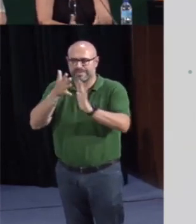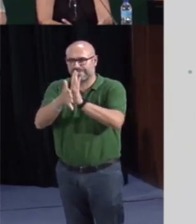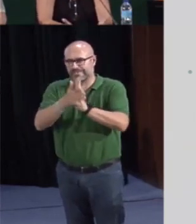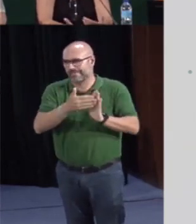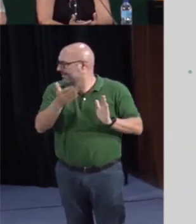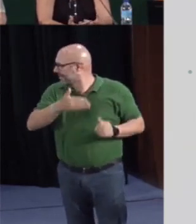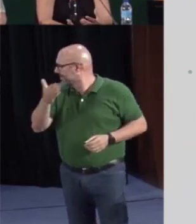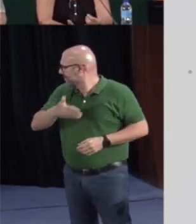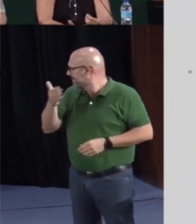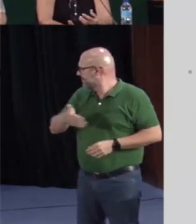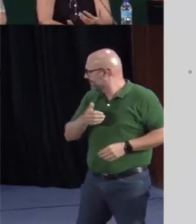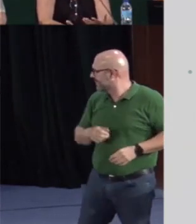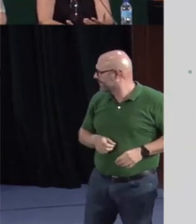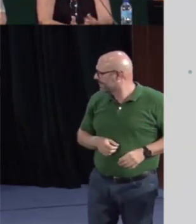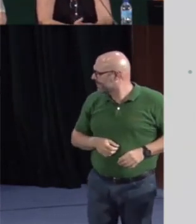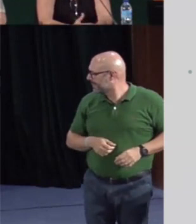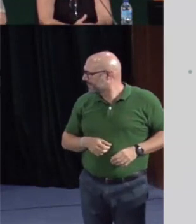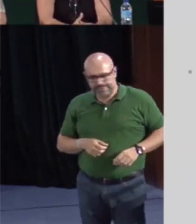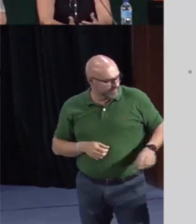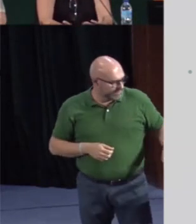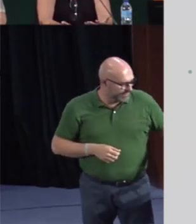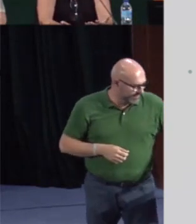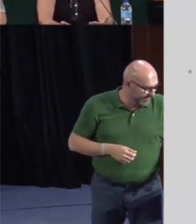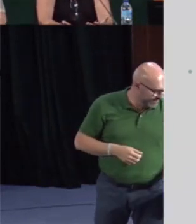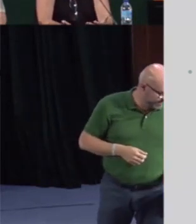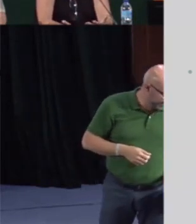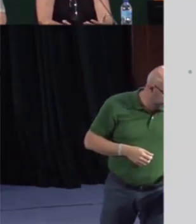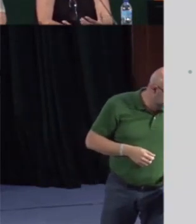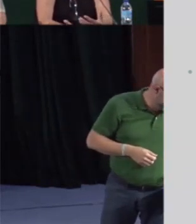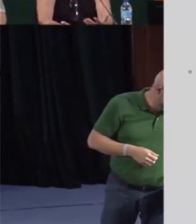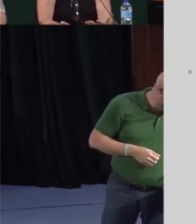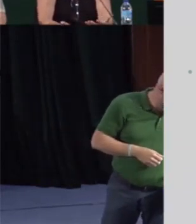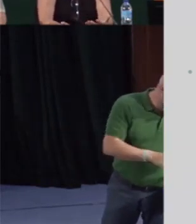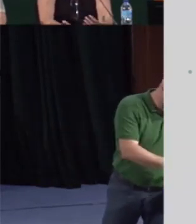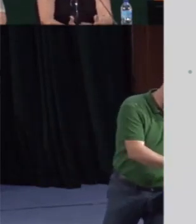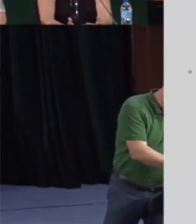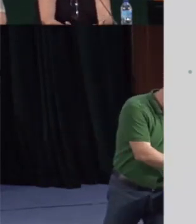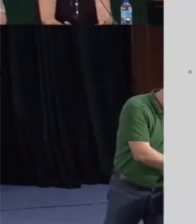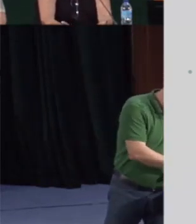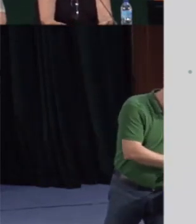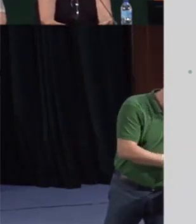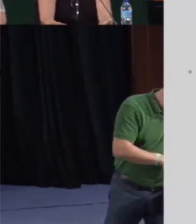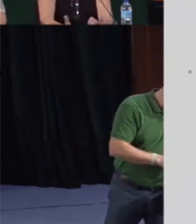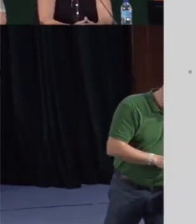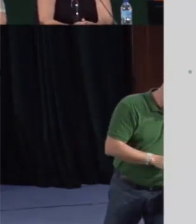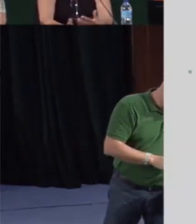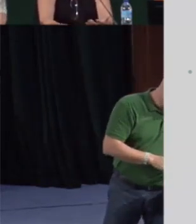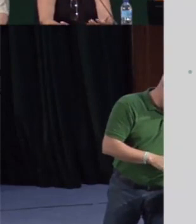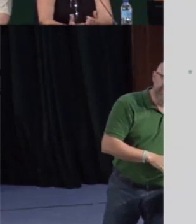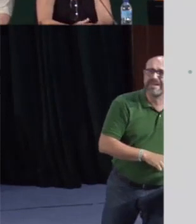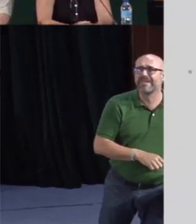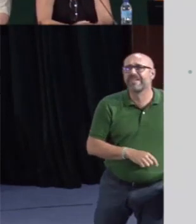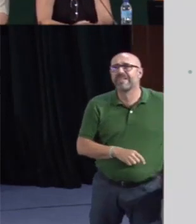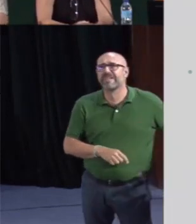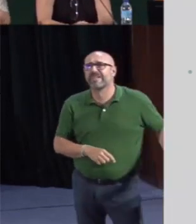En primer lugar, vamos a explicar el por qué, vamos a hablar de por qué presentamos esta propuesta y por qué se nos ocurrió abordar